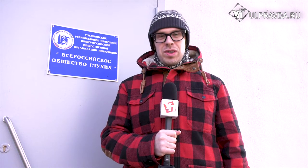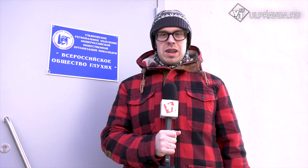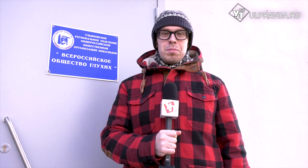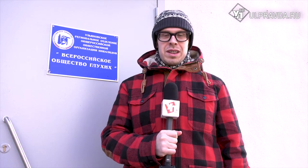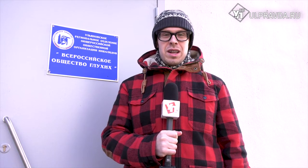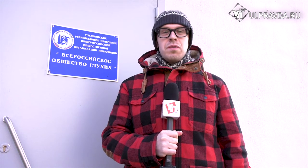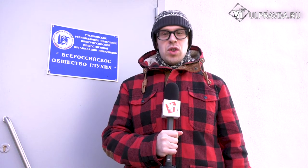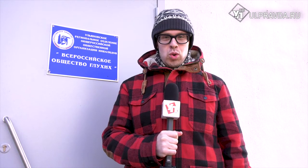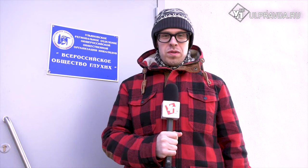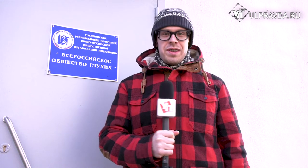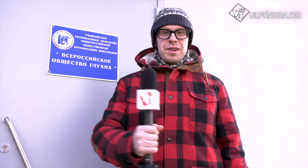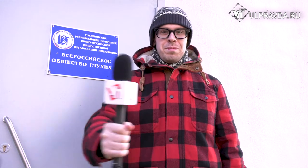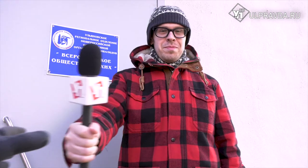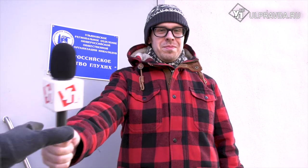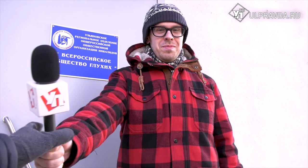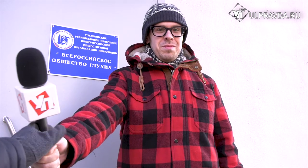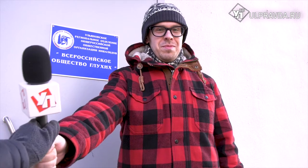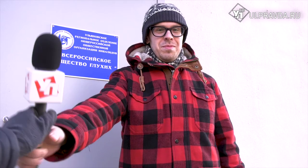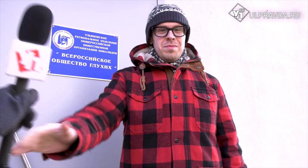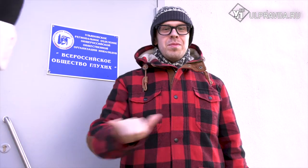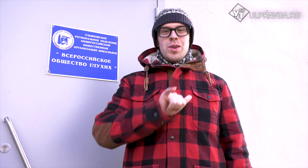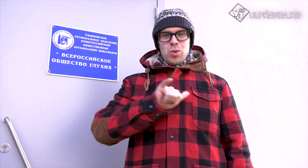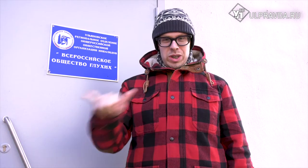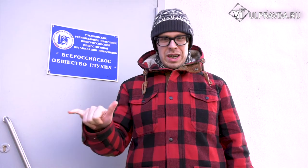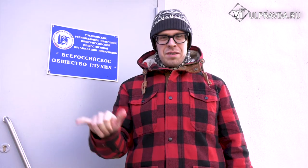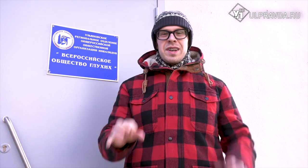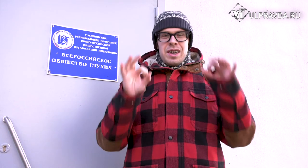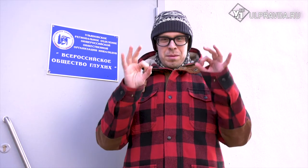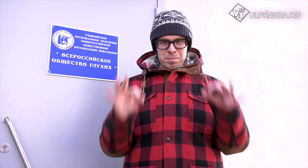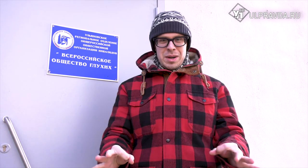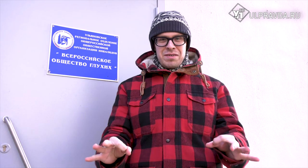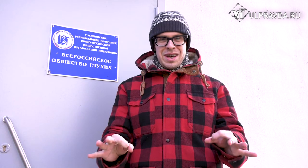Руслан Баталов, новости, Ульяновская правда.